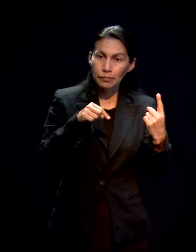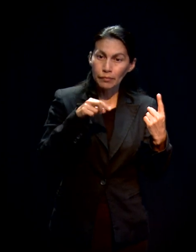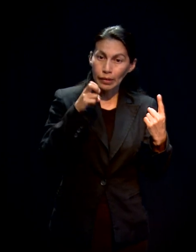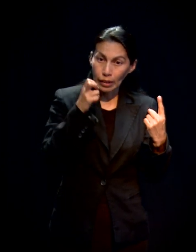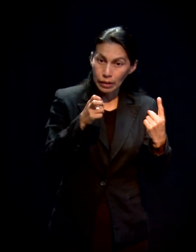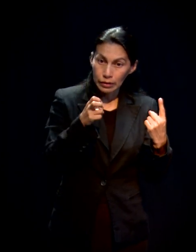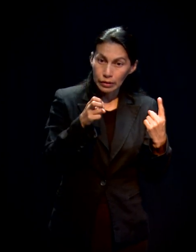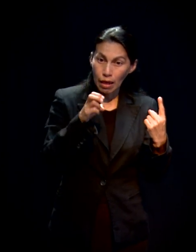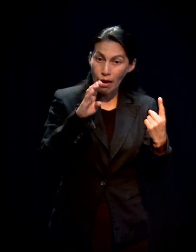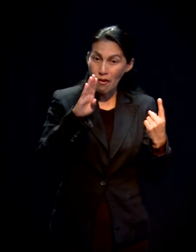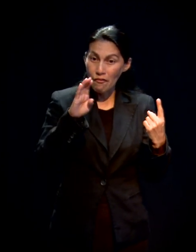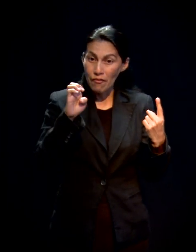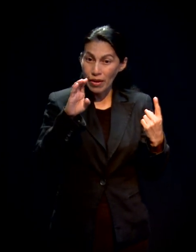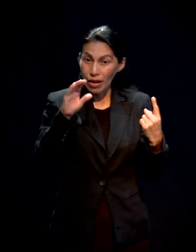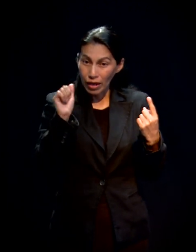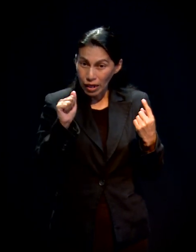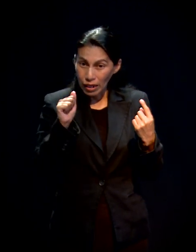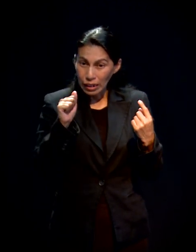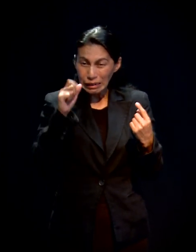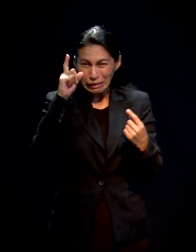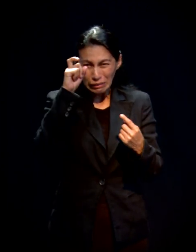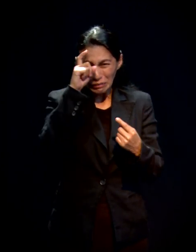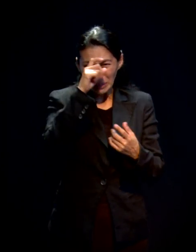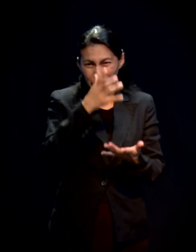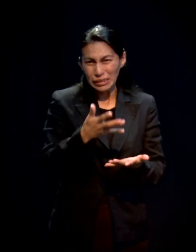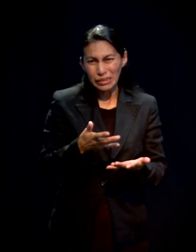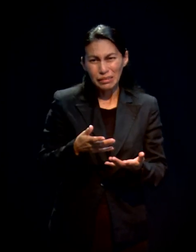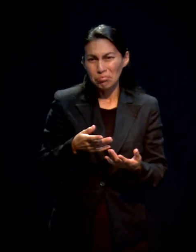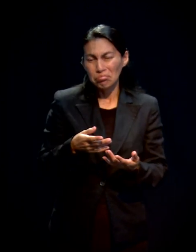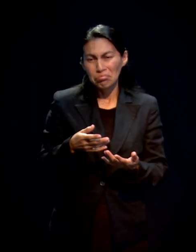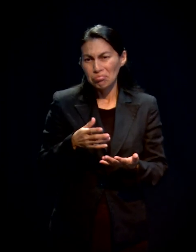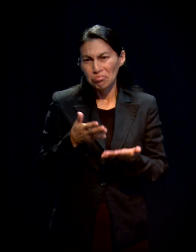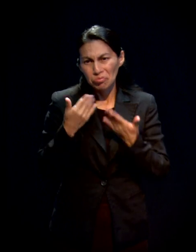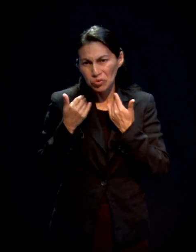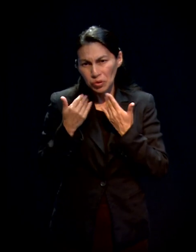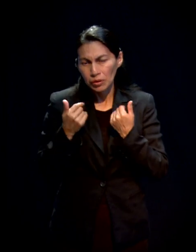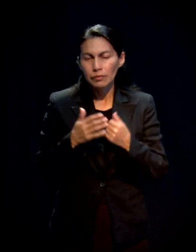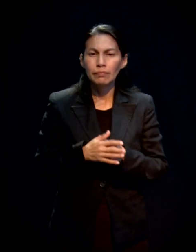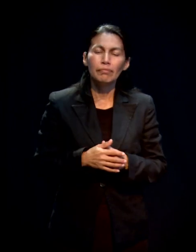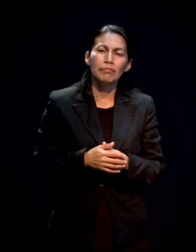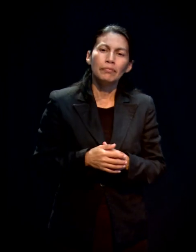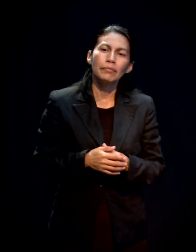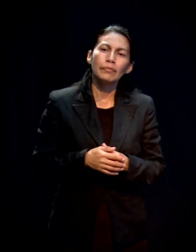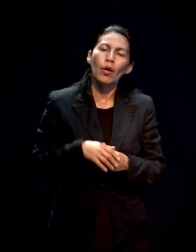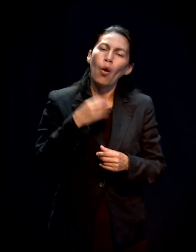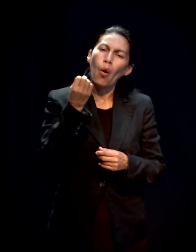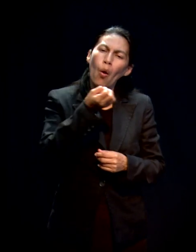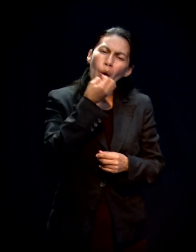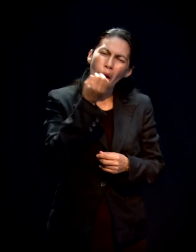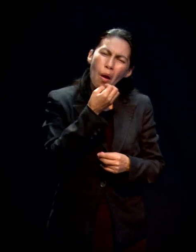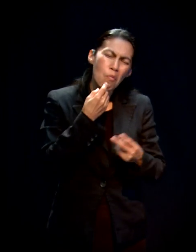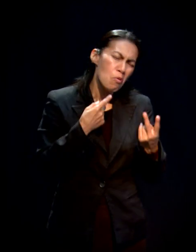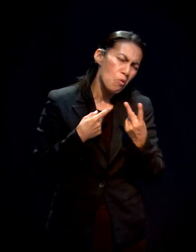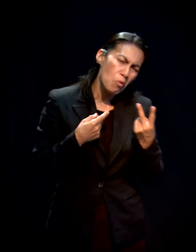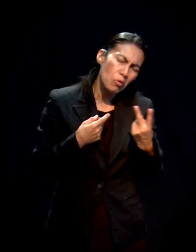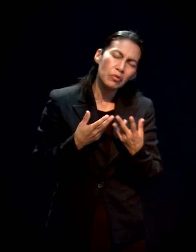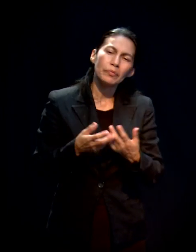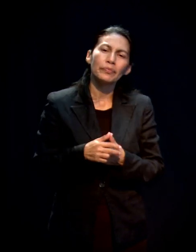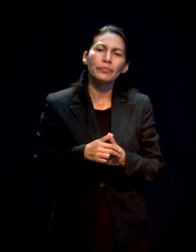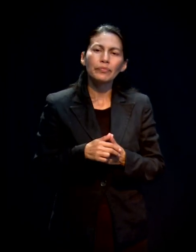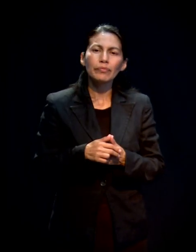ofertas de ese tipo de becas son muy muy pocas las que te ofrecen entonces oro